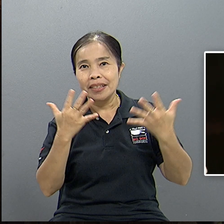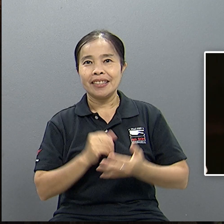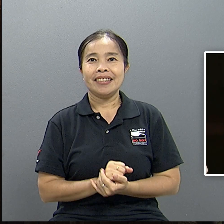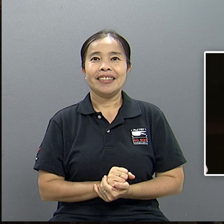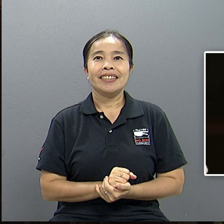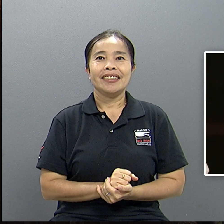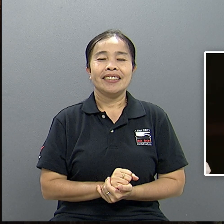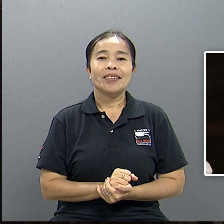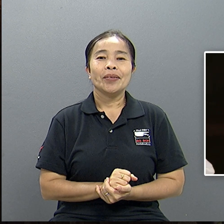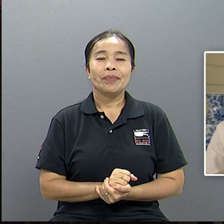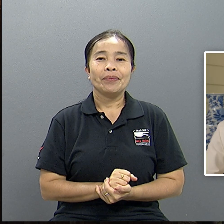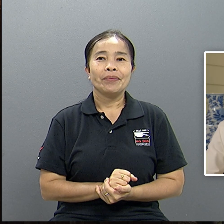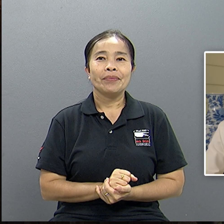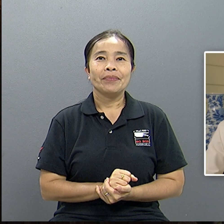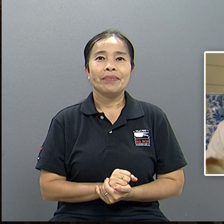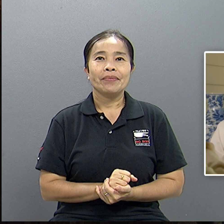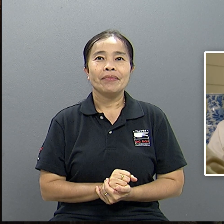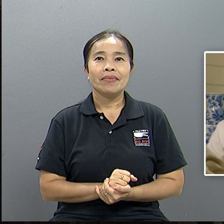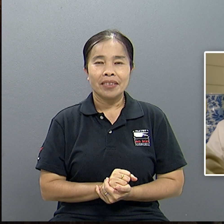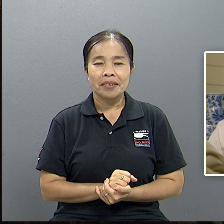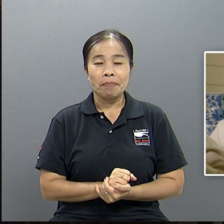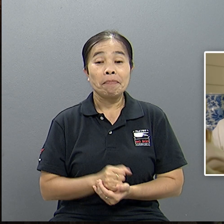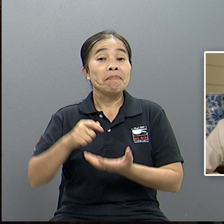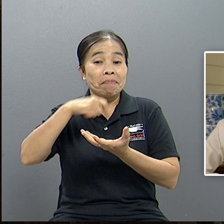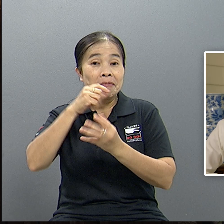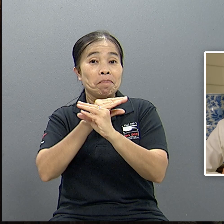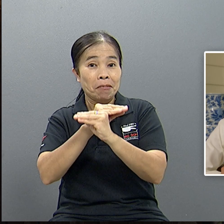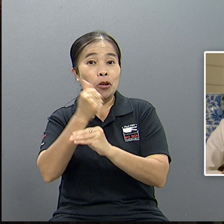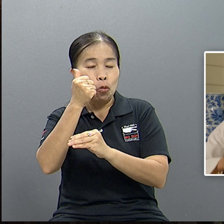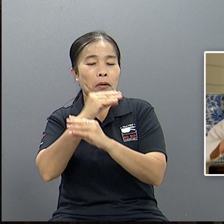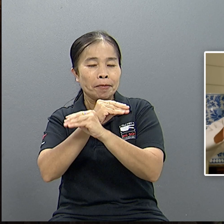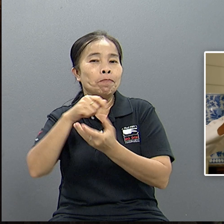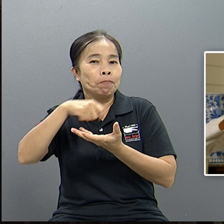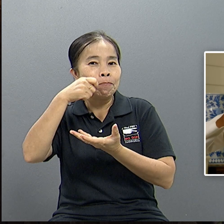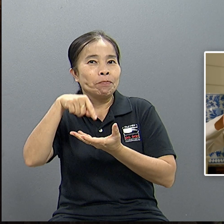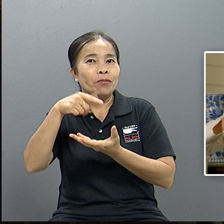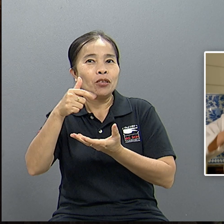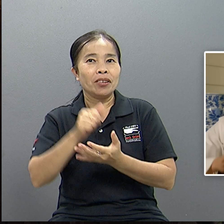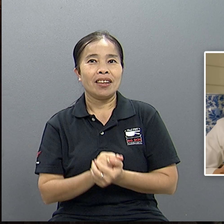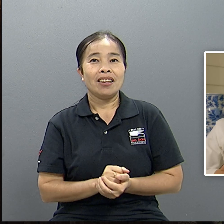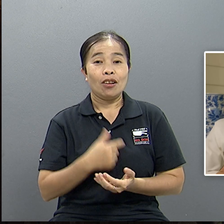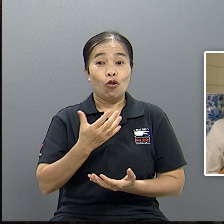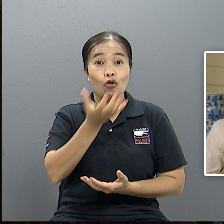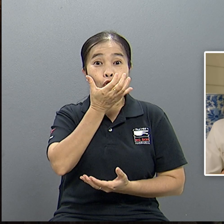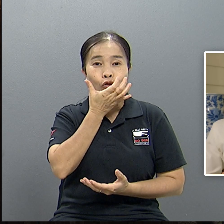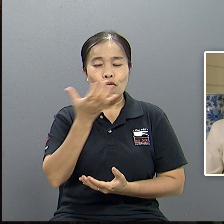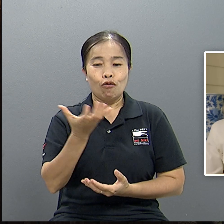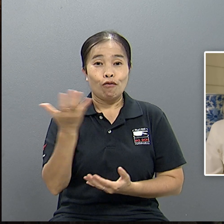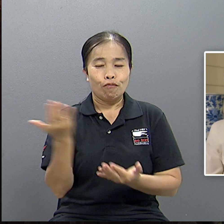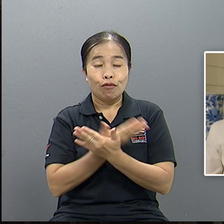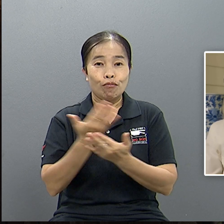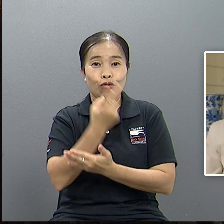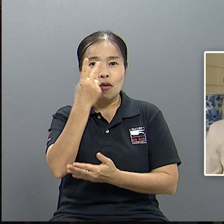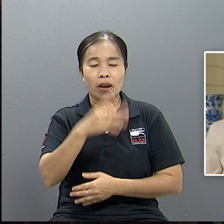ช่ รับไปกี่ถ้วยล่ะคุณเลิศ 2ถ้วยฉันไม่เค